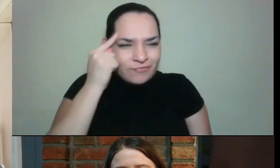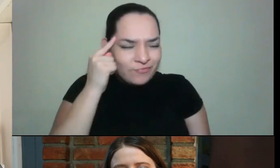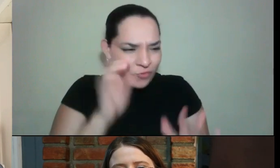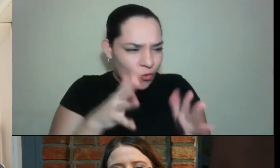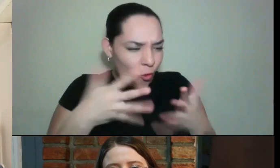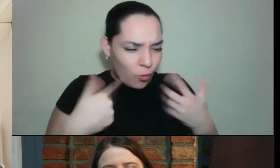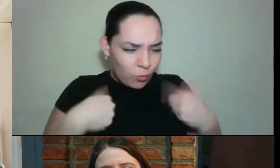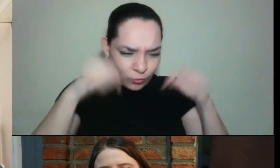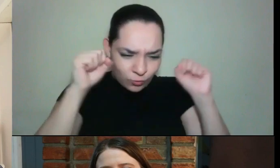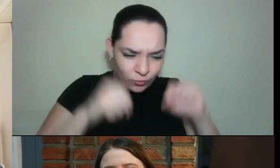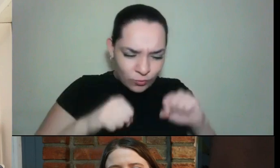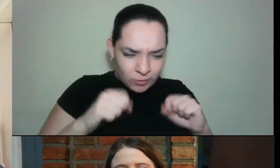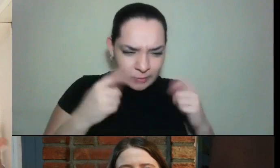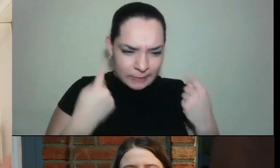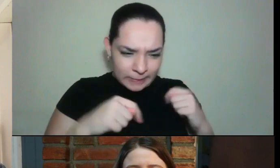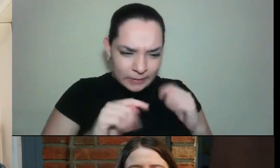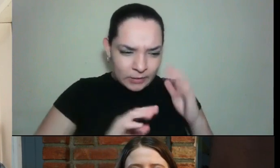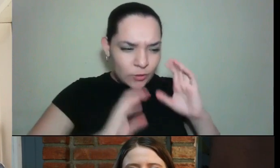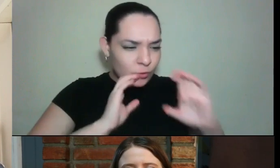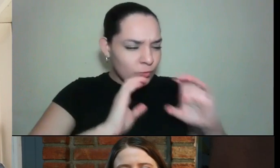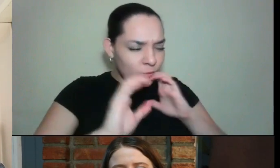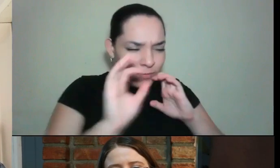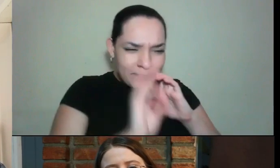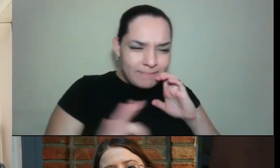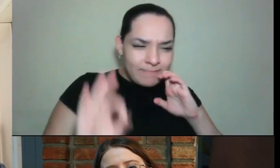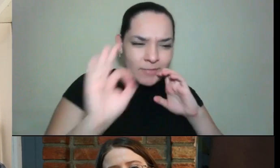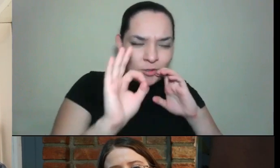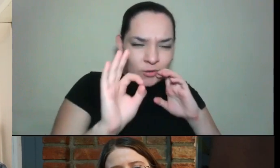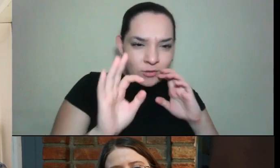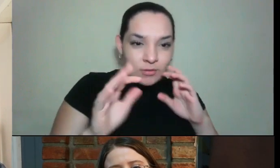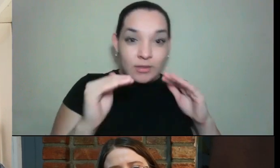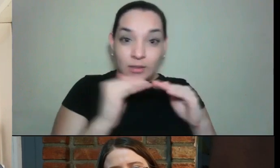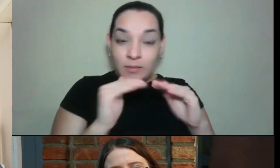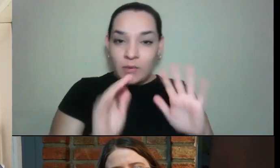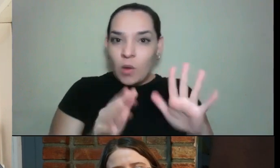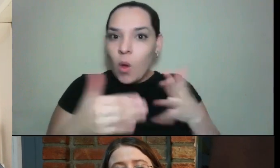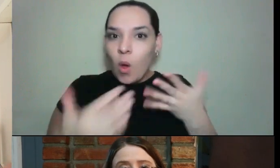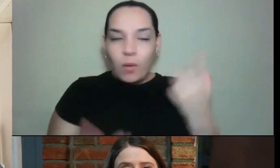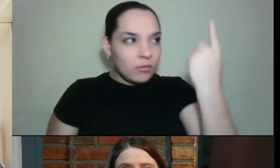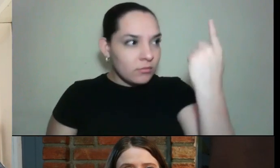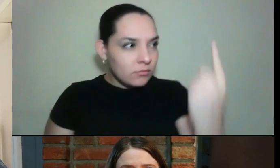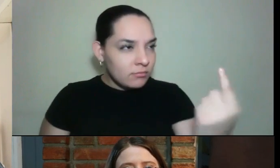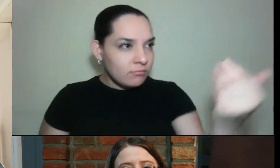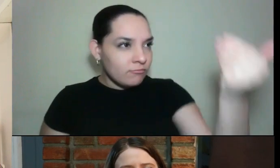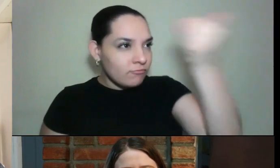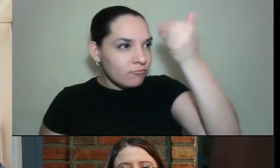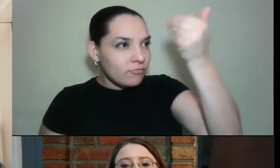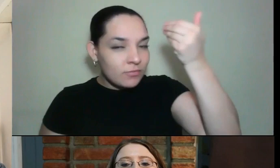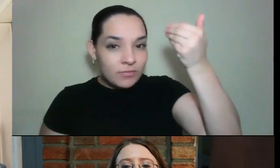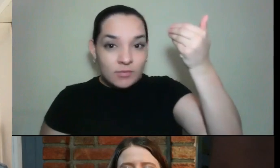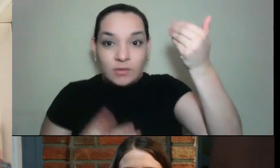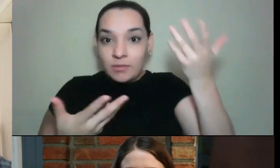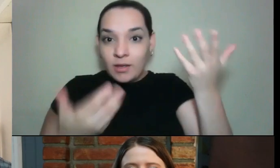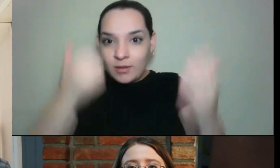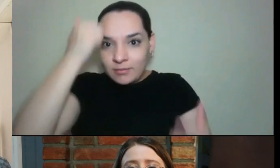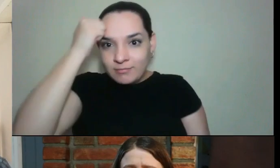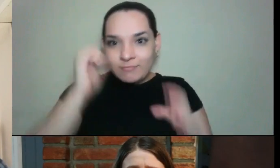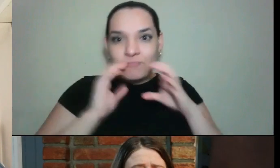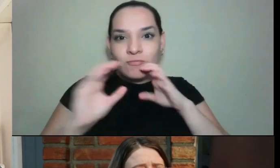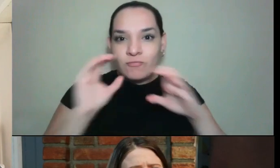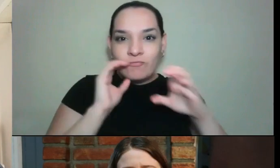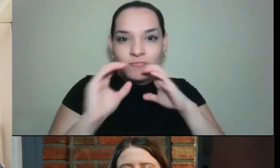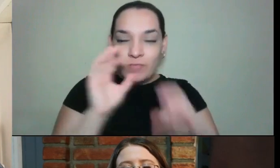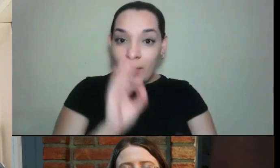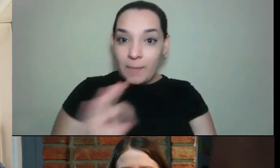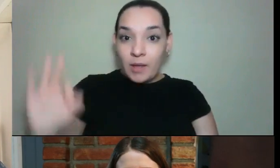descubrir qué puedo hacer yo para comunicarme con esa persona. ¿Qué puede hacer esta persona para enseñarme a